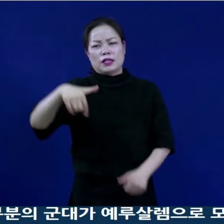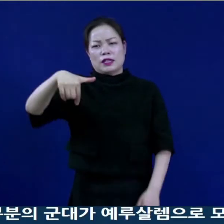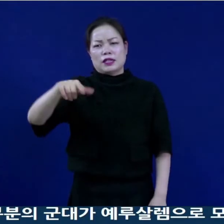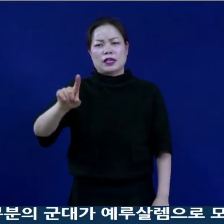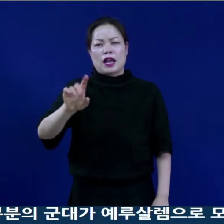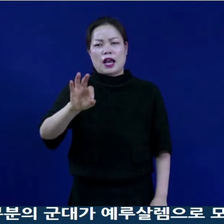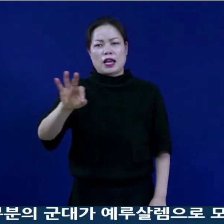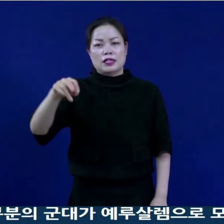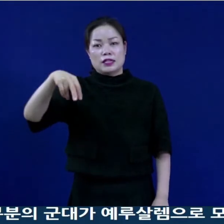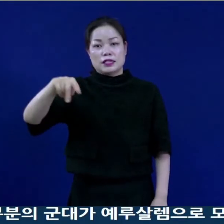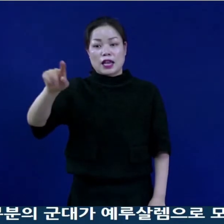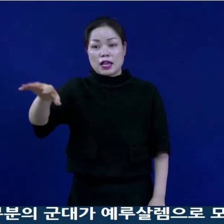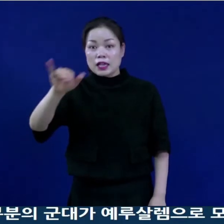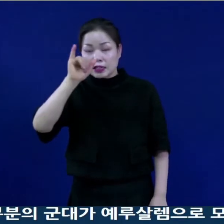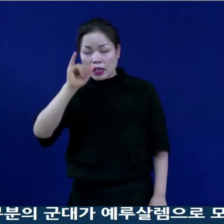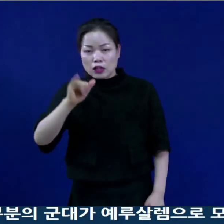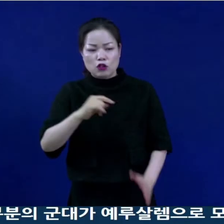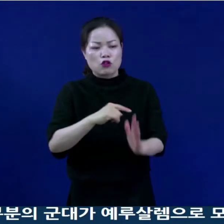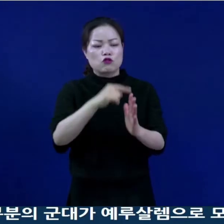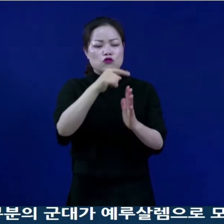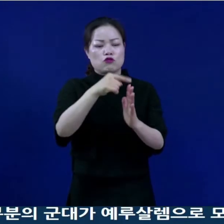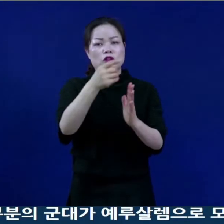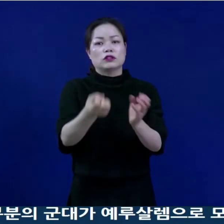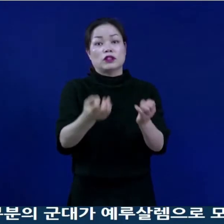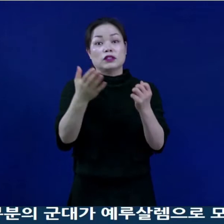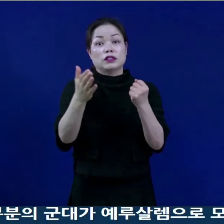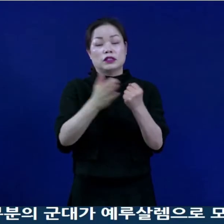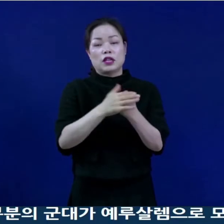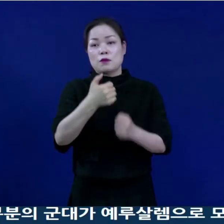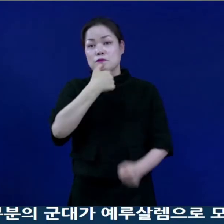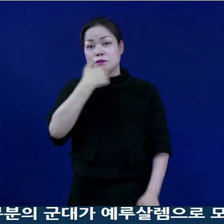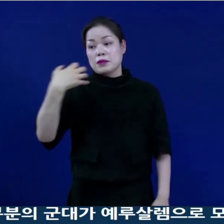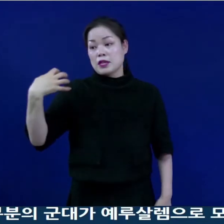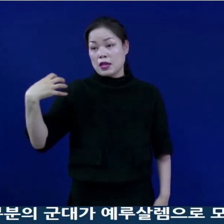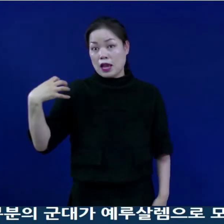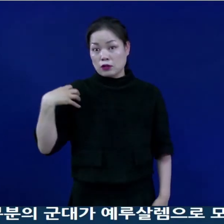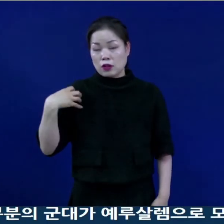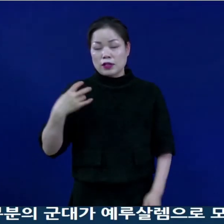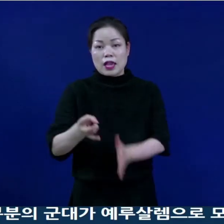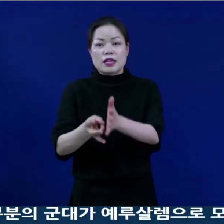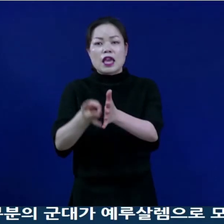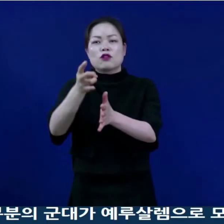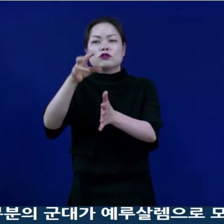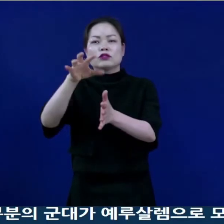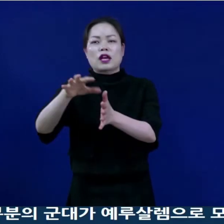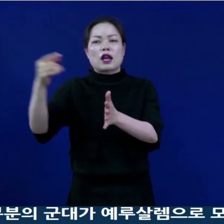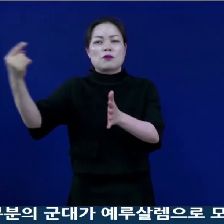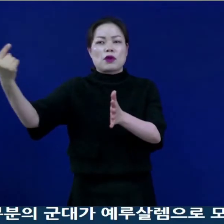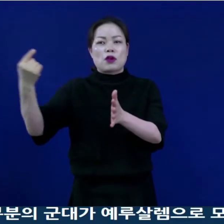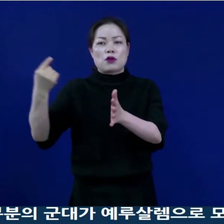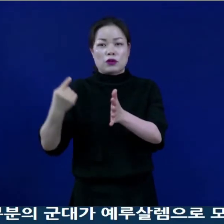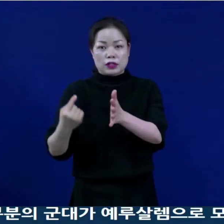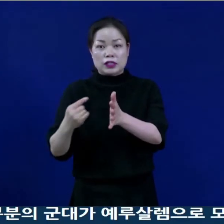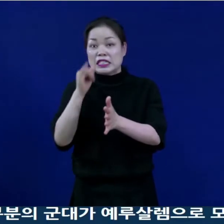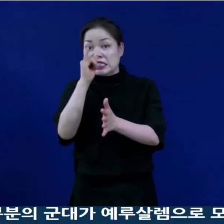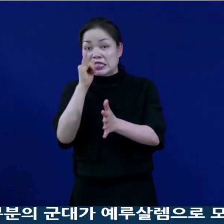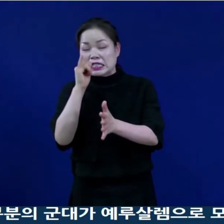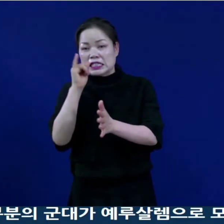가이사랴에 있다가 유월절이었기 때문에 이 빌라도는 지금 예루살렘에 와 있는